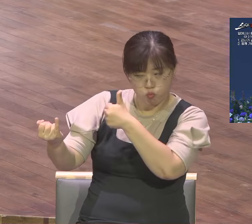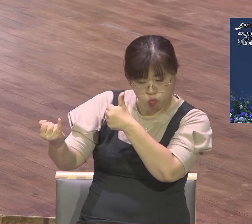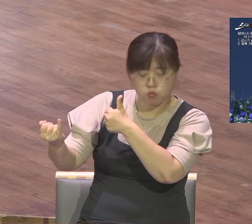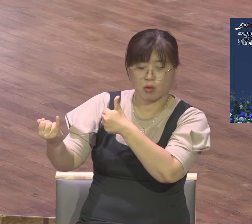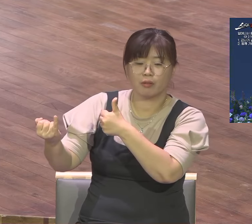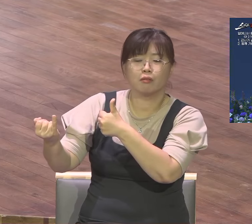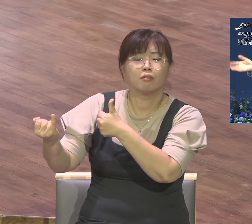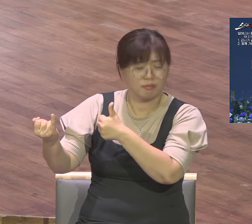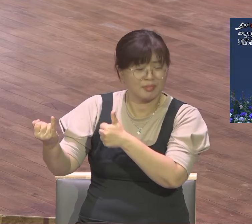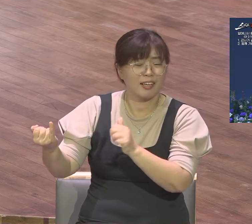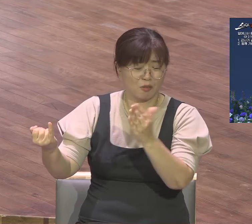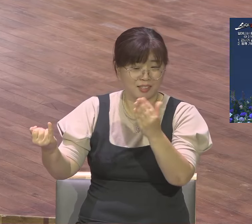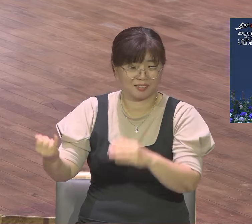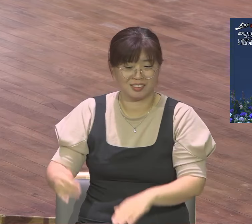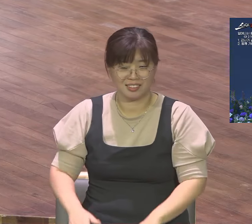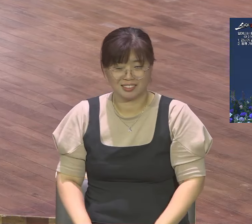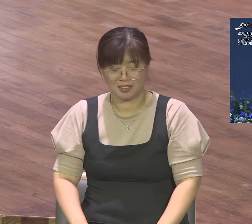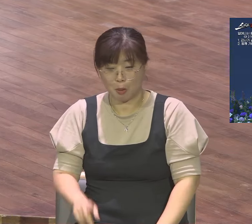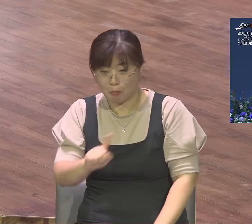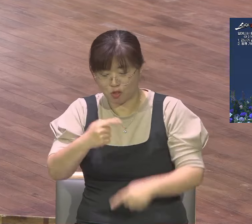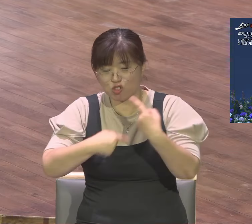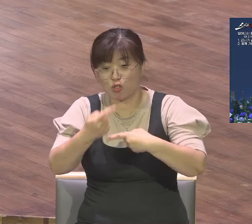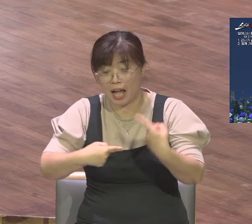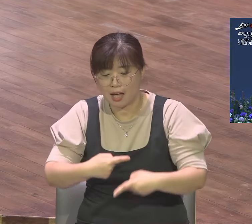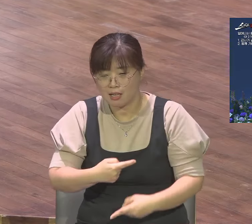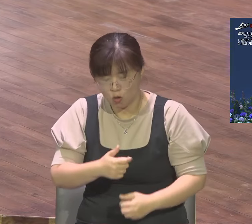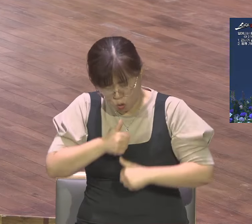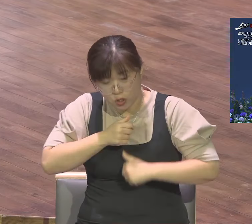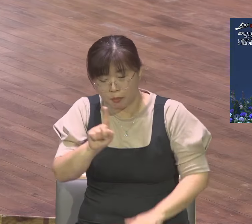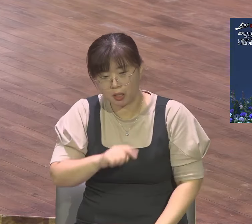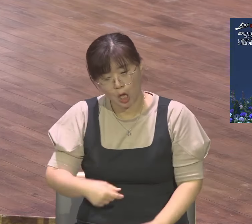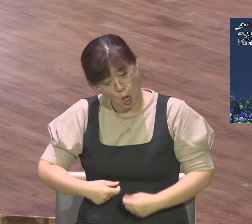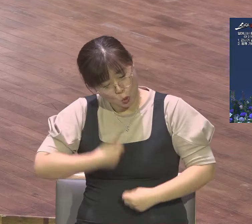나 솔직히 말하지 마세요.